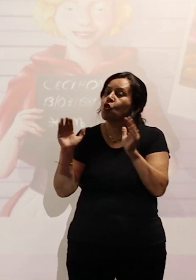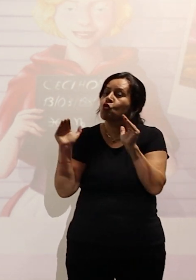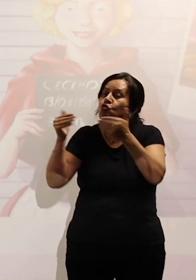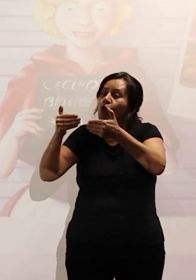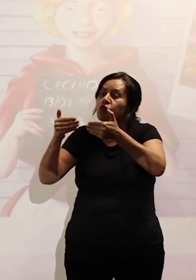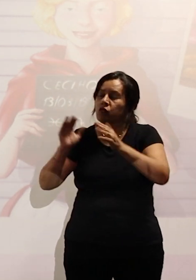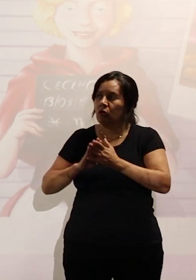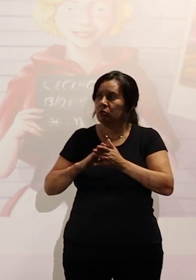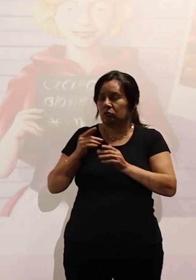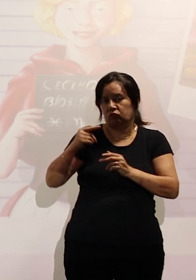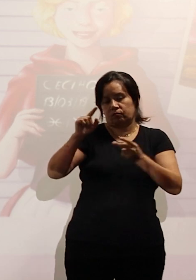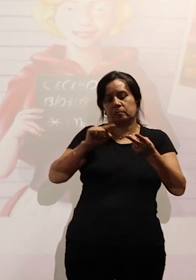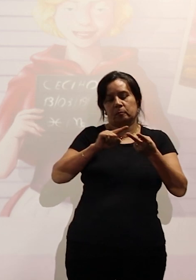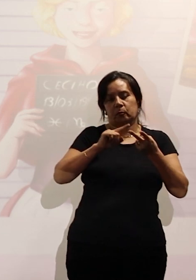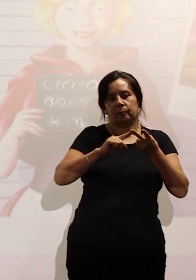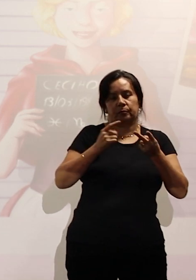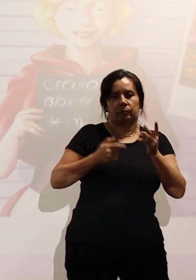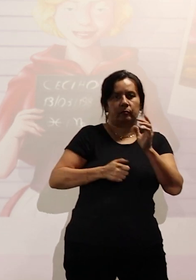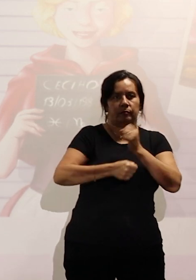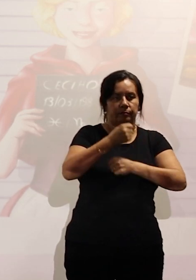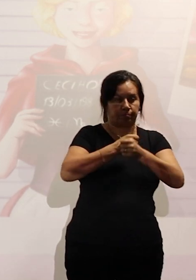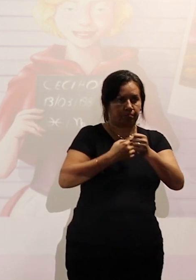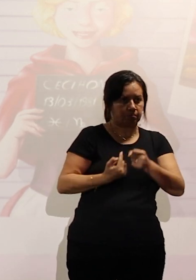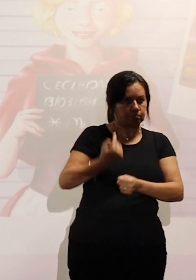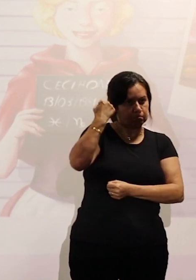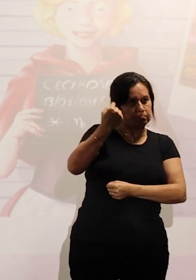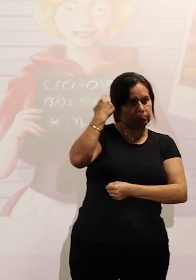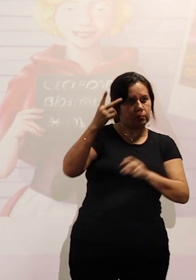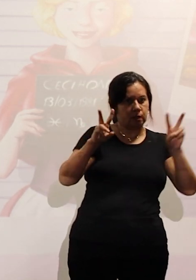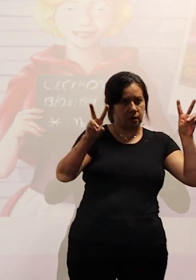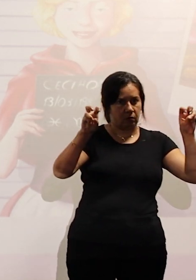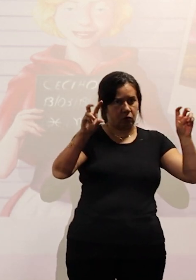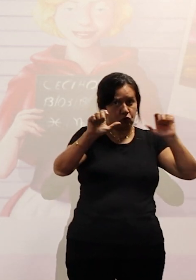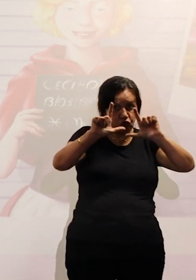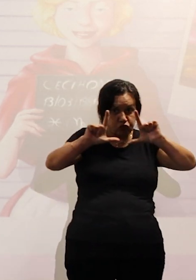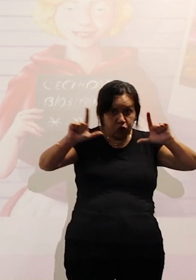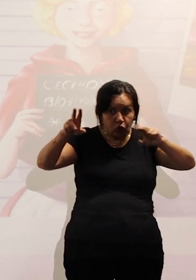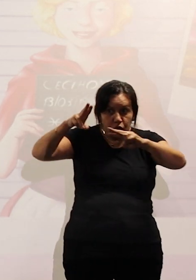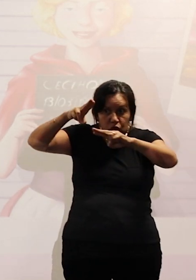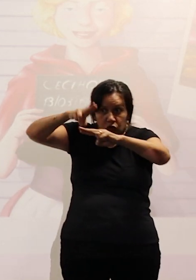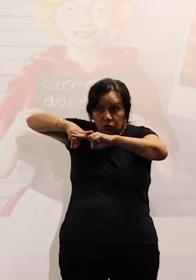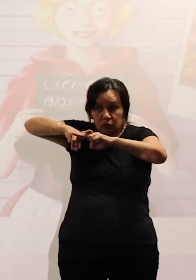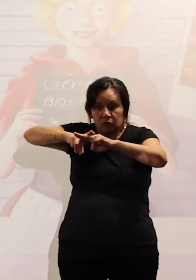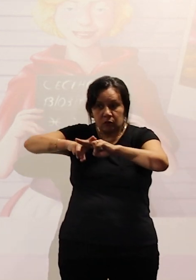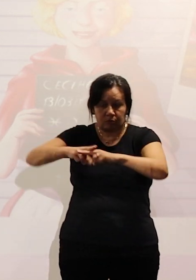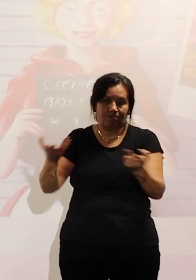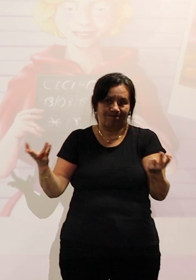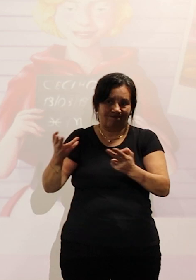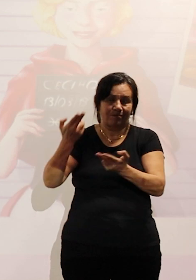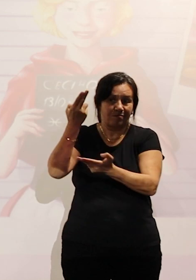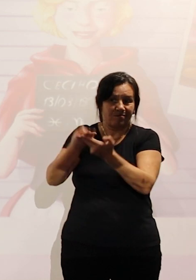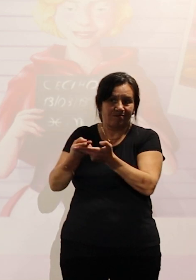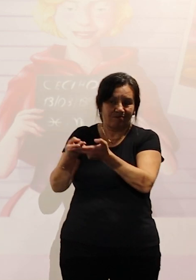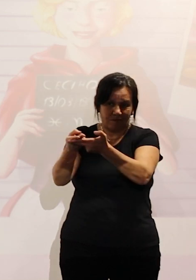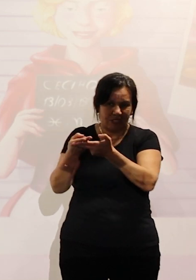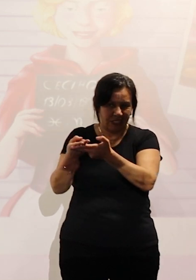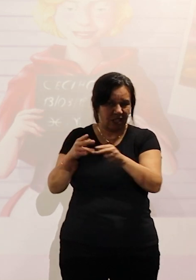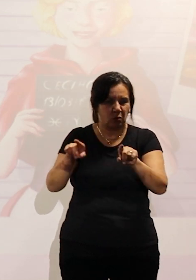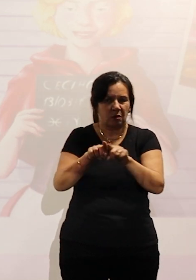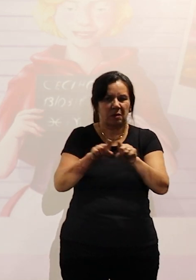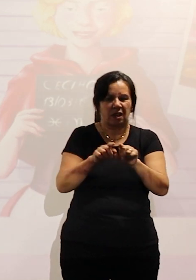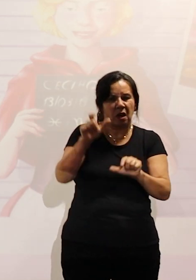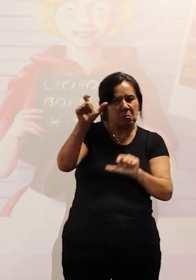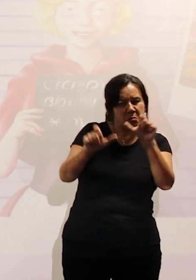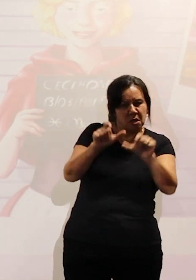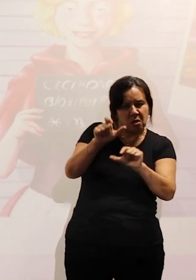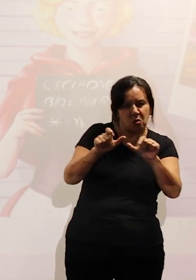the Artist, que eu fiz no ano passado. A gente estava com um tema que era foto de prisão do artista. Então, cada um se desenhava